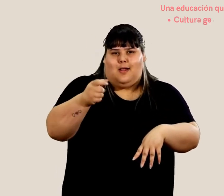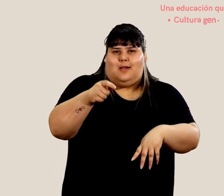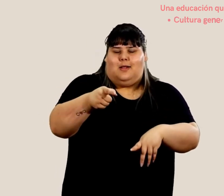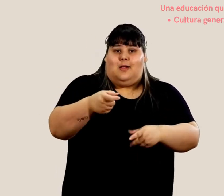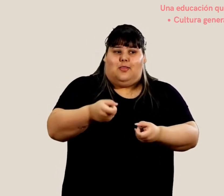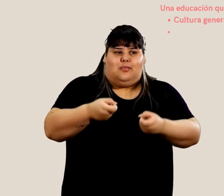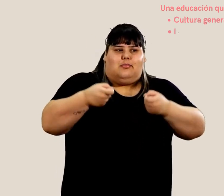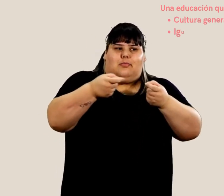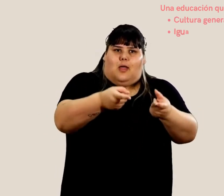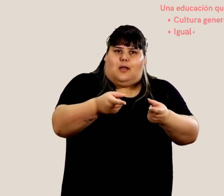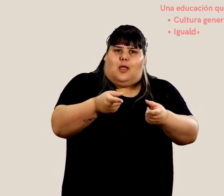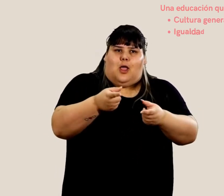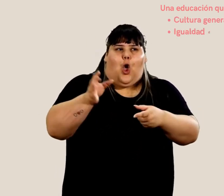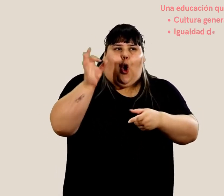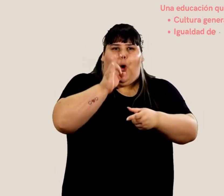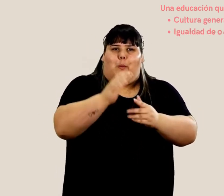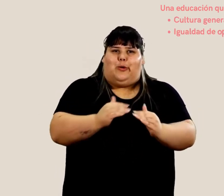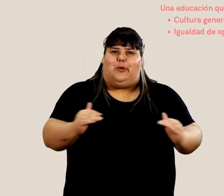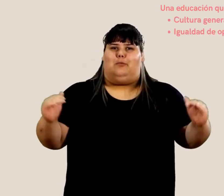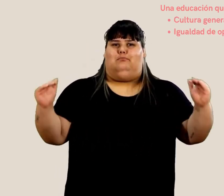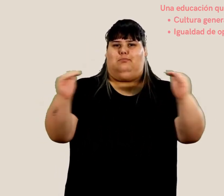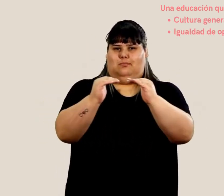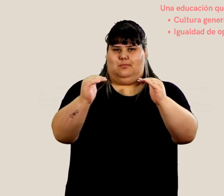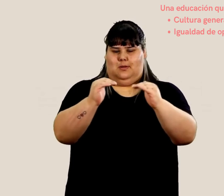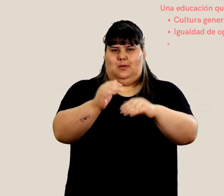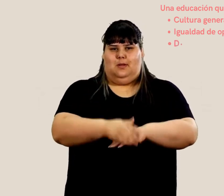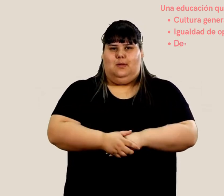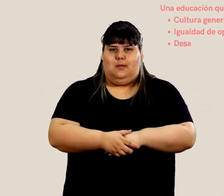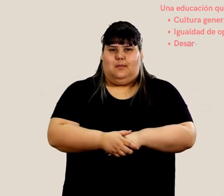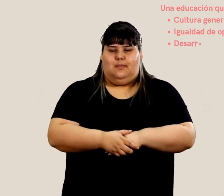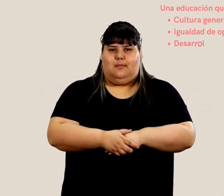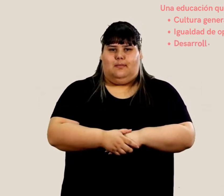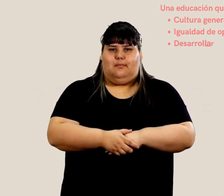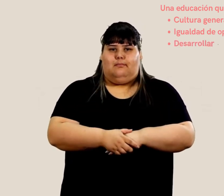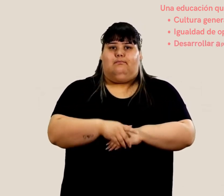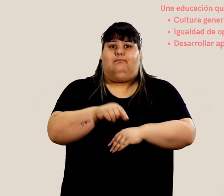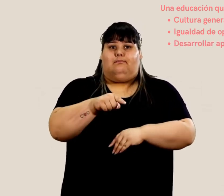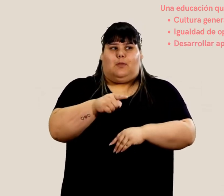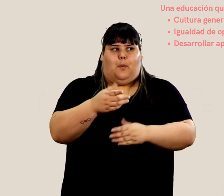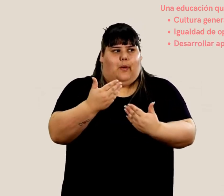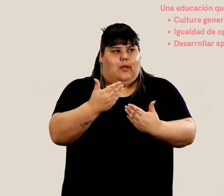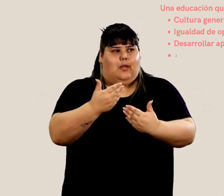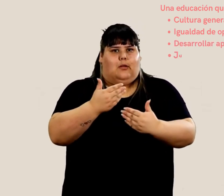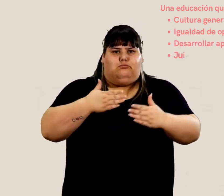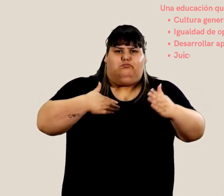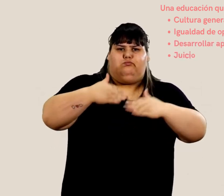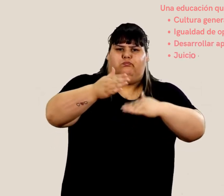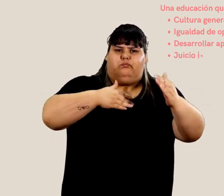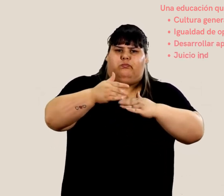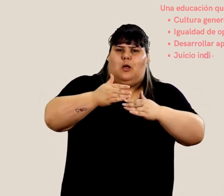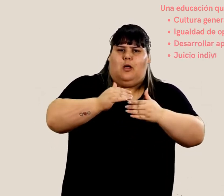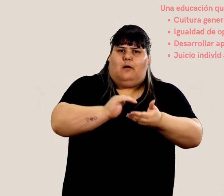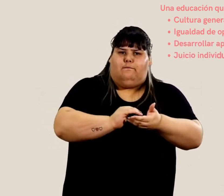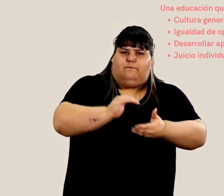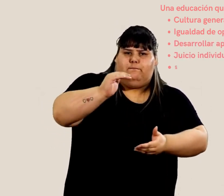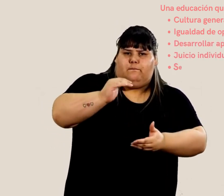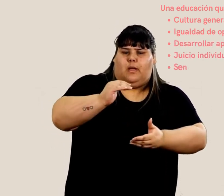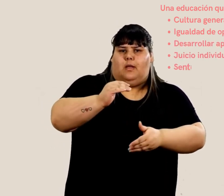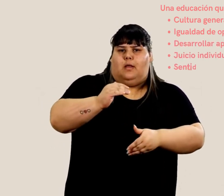le permita, en condiciones de igualdad de oportunidades, desarrollar sus aptitudes y